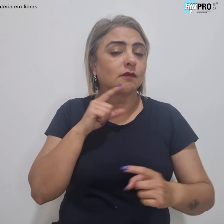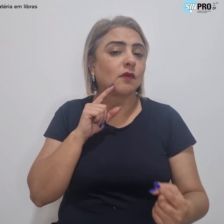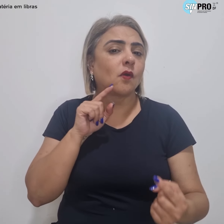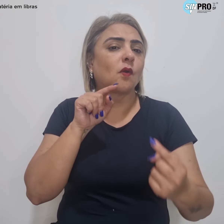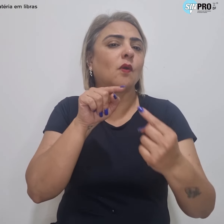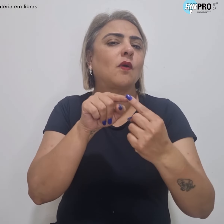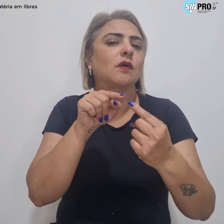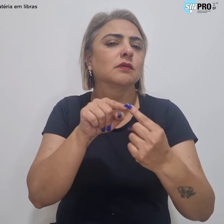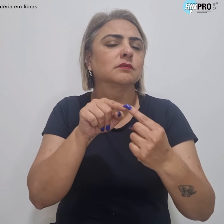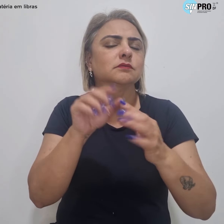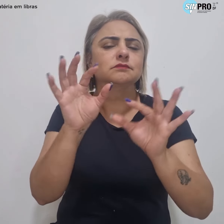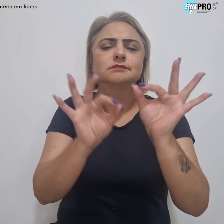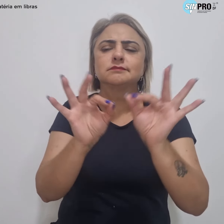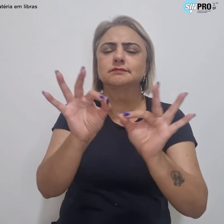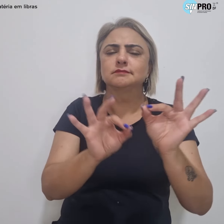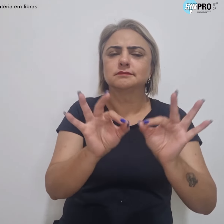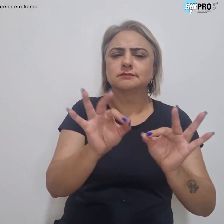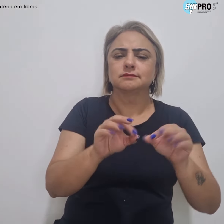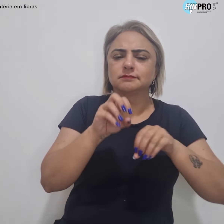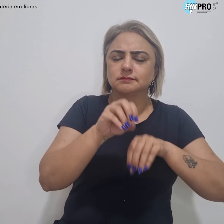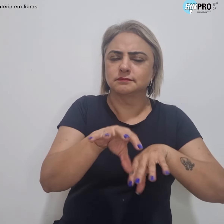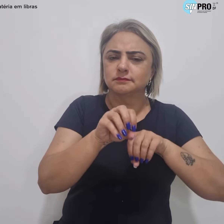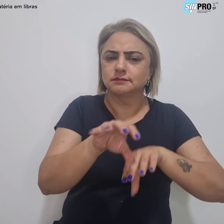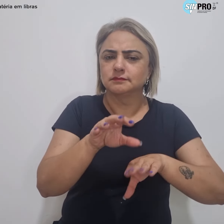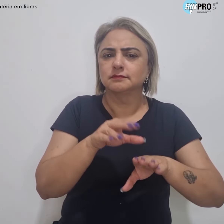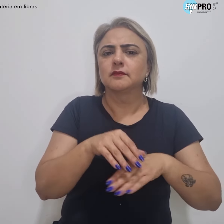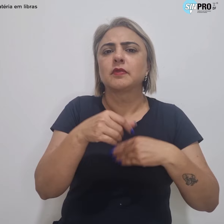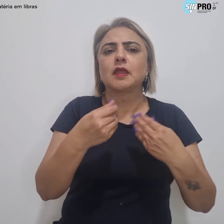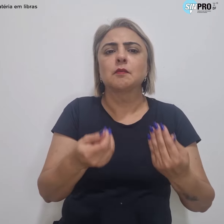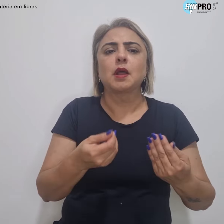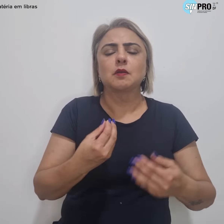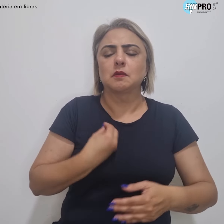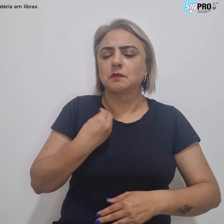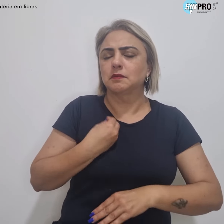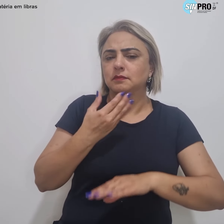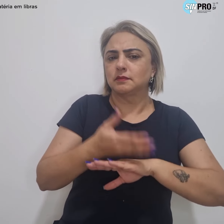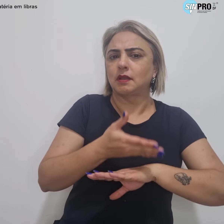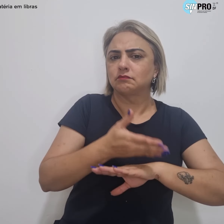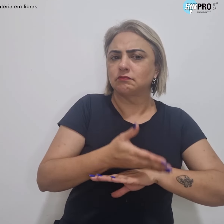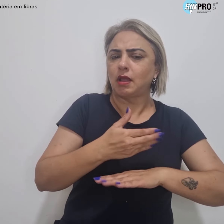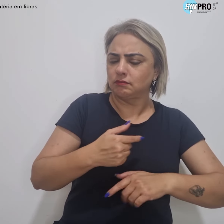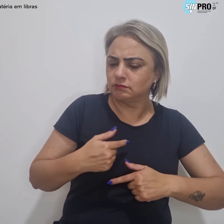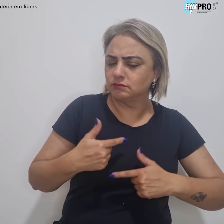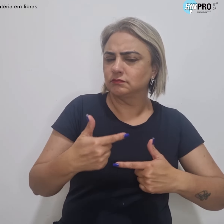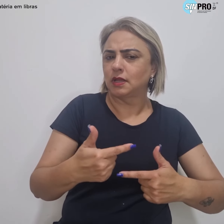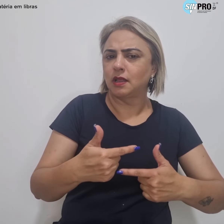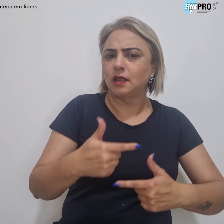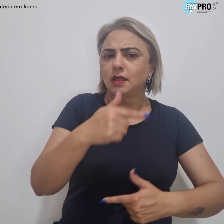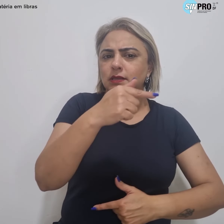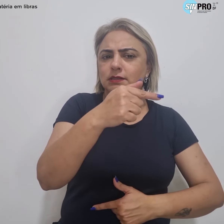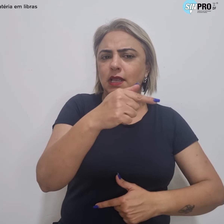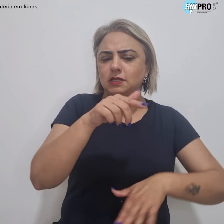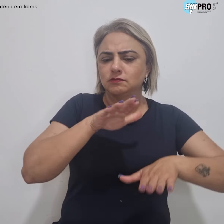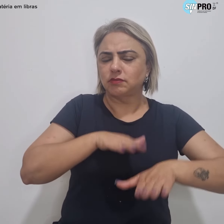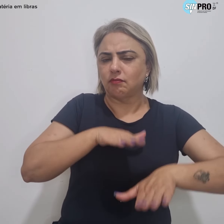preparar as educadoras para uma participação atuante na 7ª edição da Marcha.